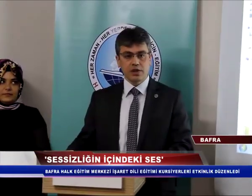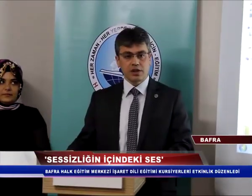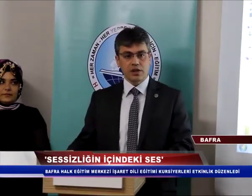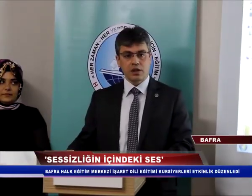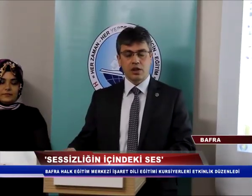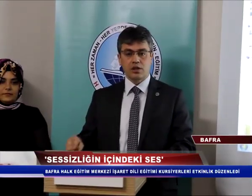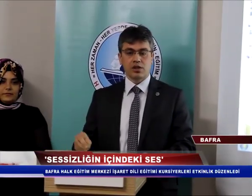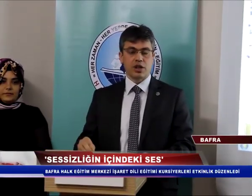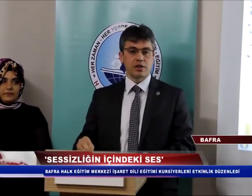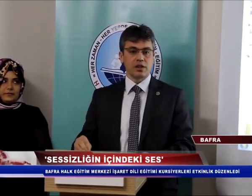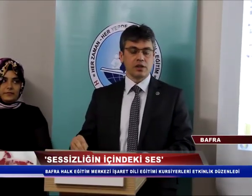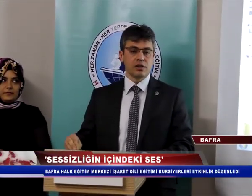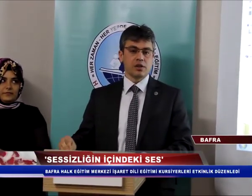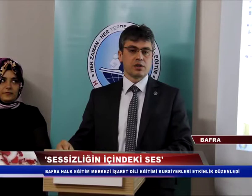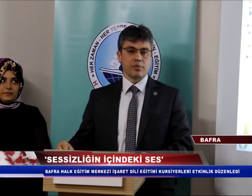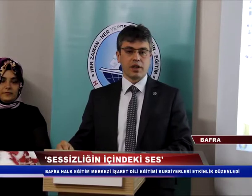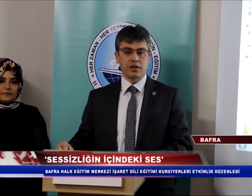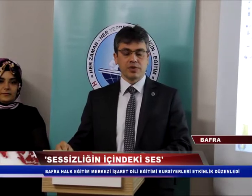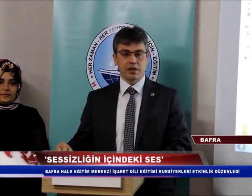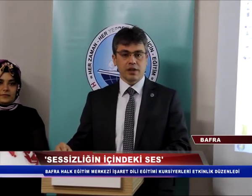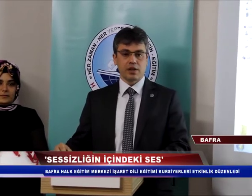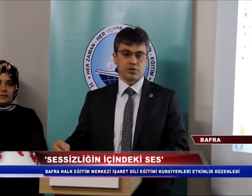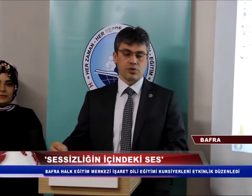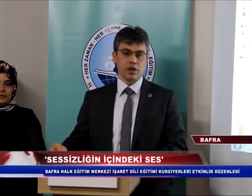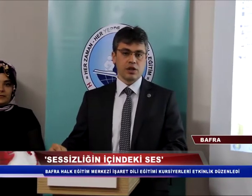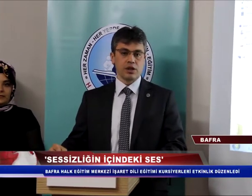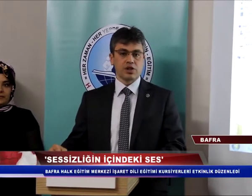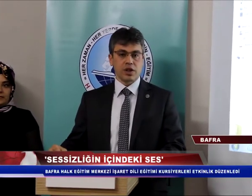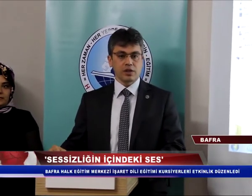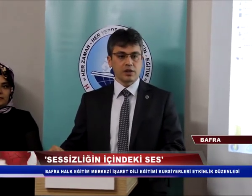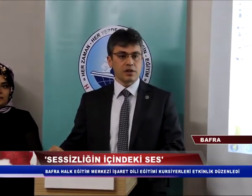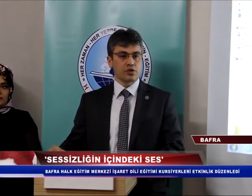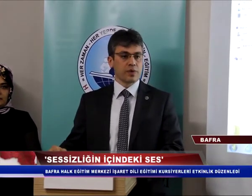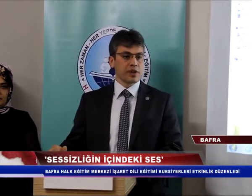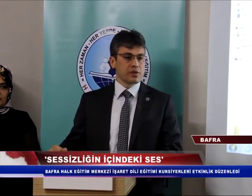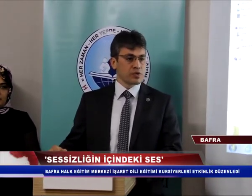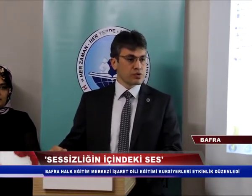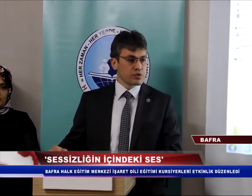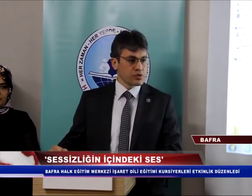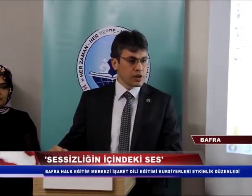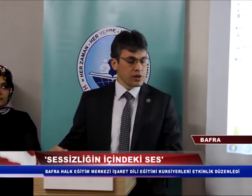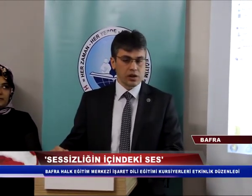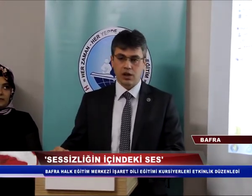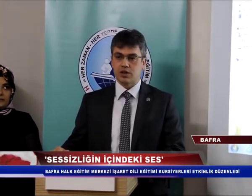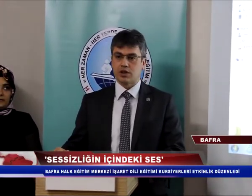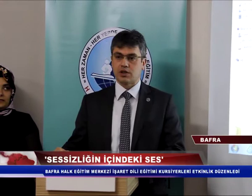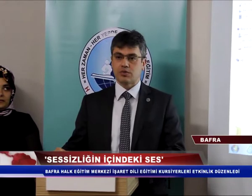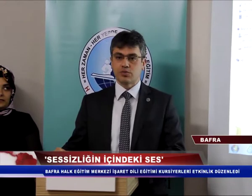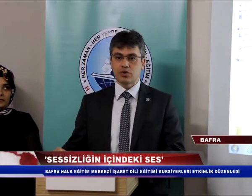verirse işaret dili temel eğitiminden sonra işaret dili tercüman eğitimi kursumuzu da açacağız. Bu noktada